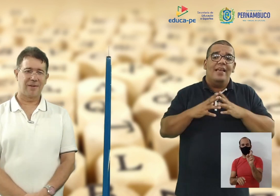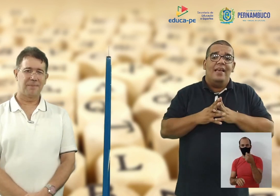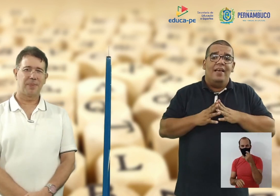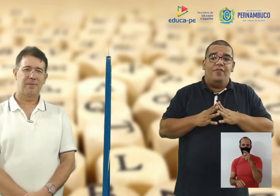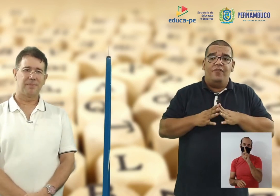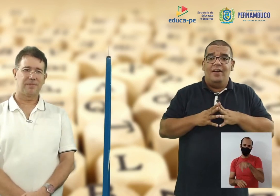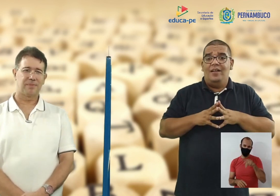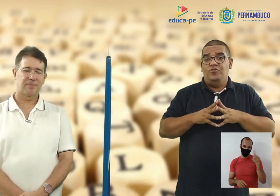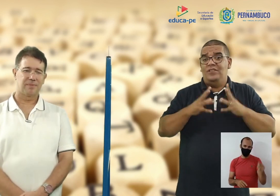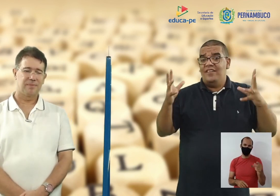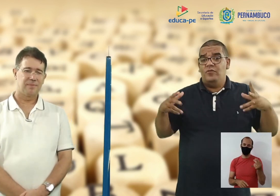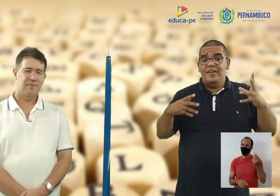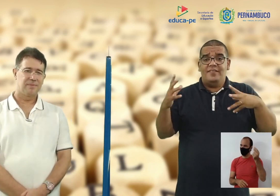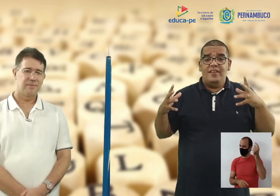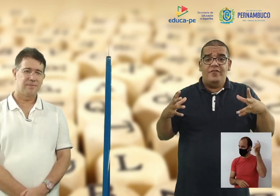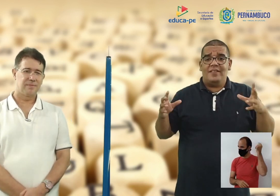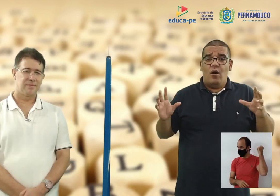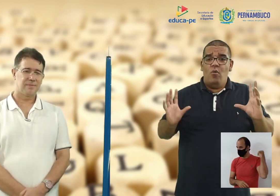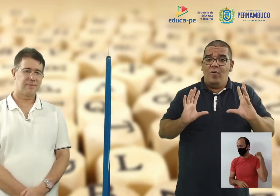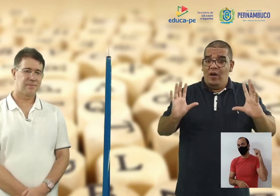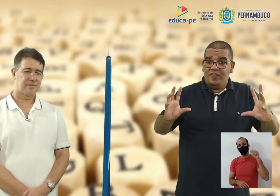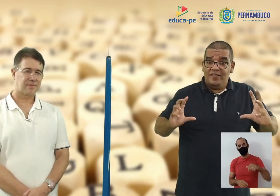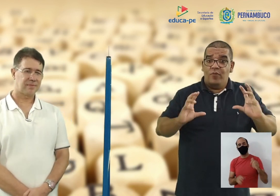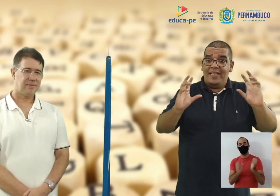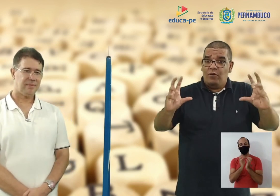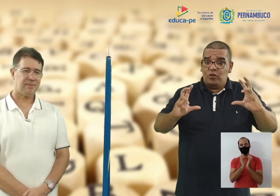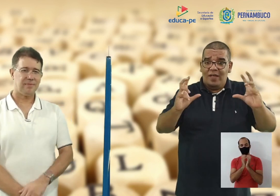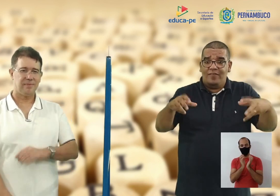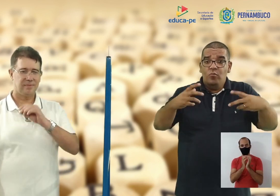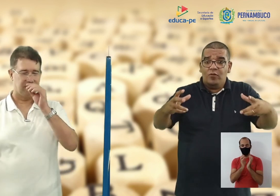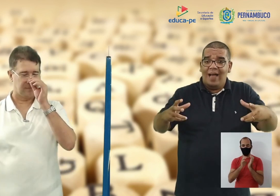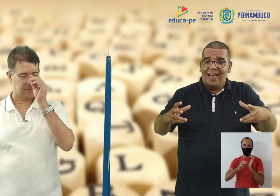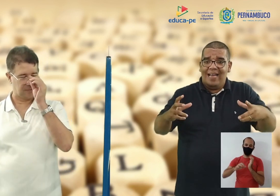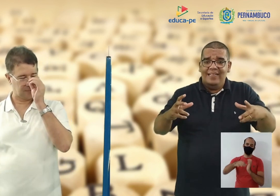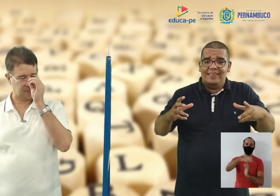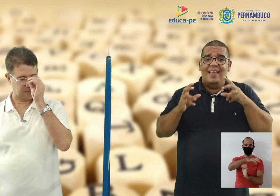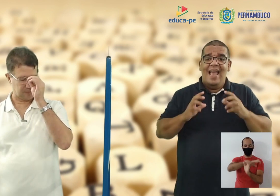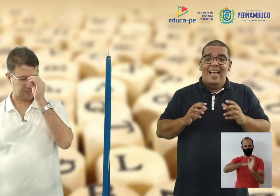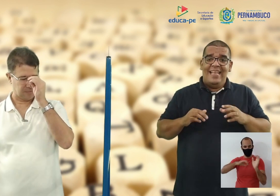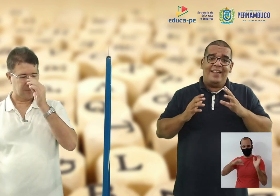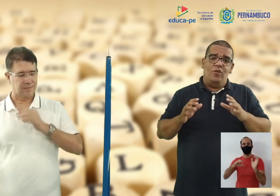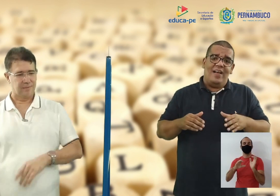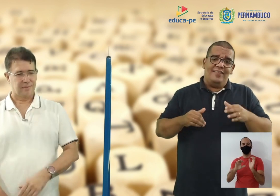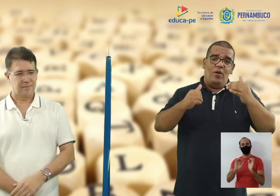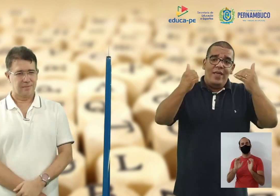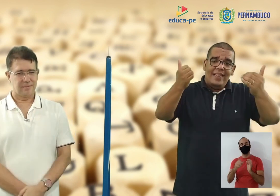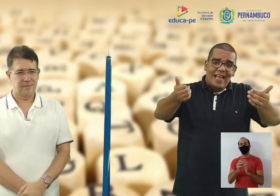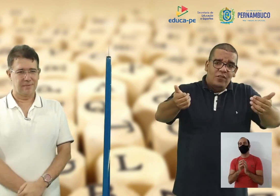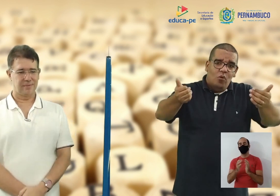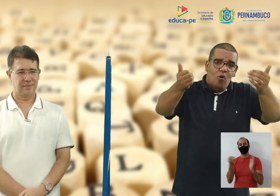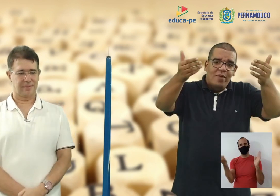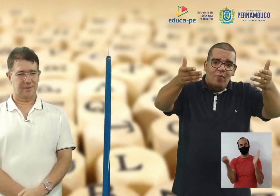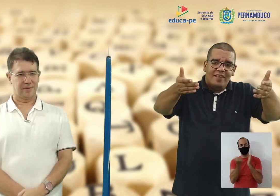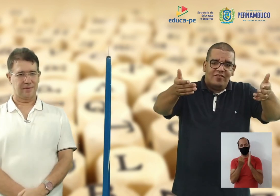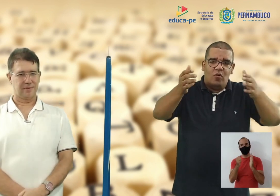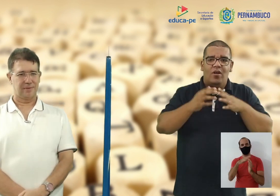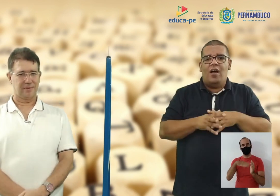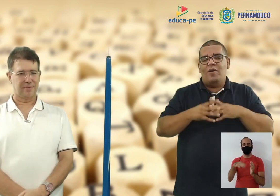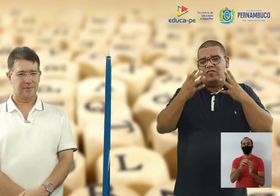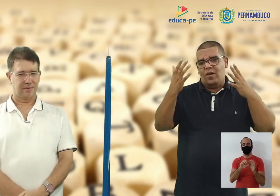tempo, do ginásio do Recife e tal, ou seja, alguém que tem uma atuação muito marcante na área da educação, e ele dá nome a